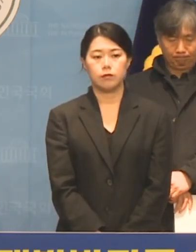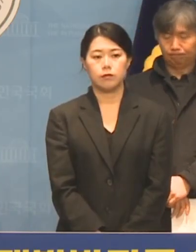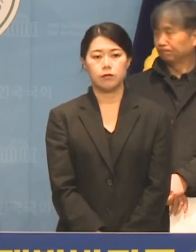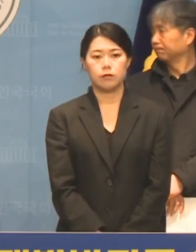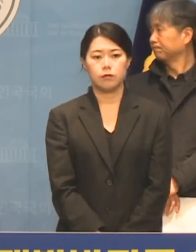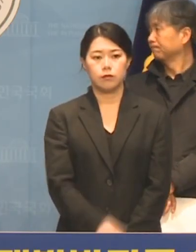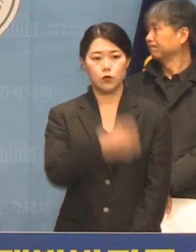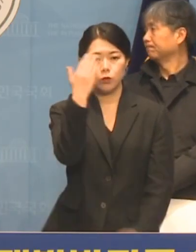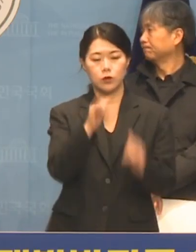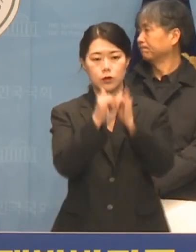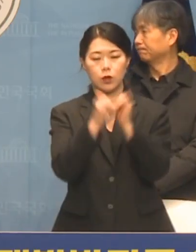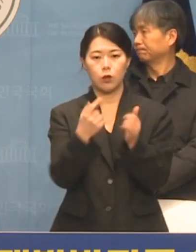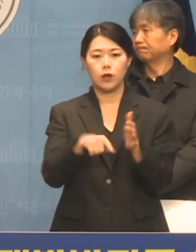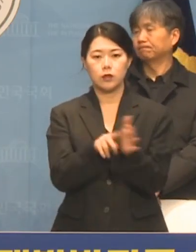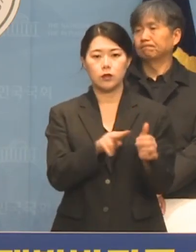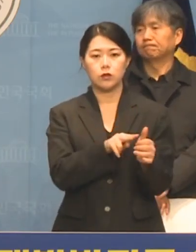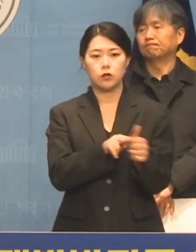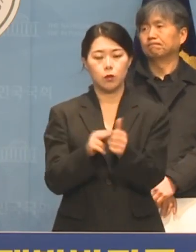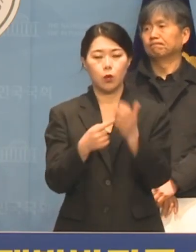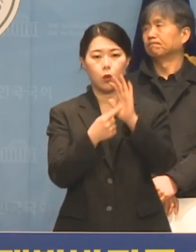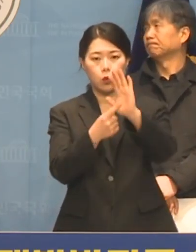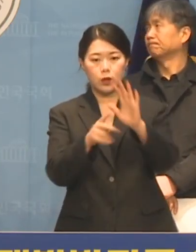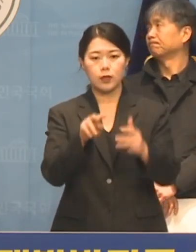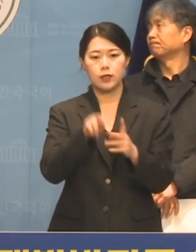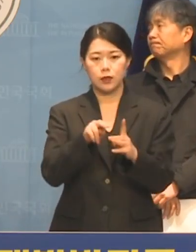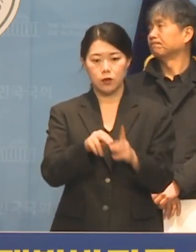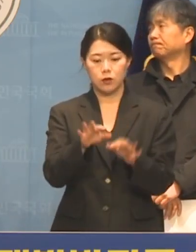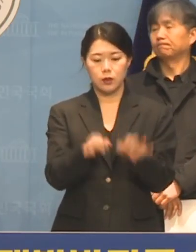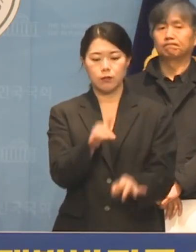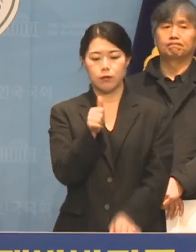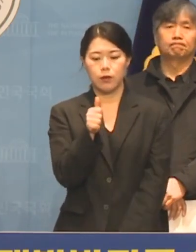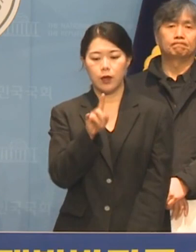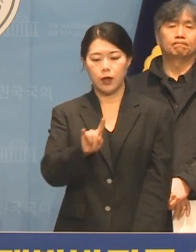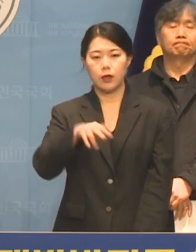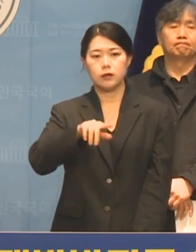예, 투명사회를 위한 정보공개센터의 김혜찬 활동가님 오셨습니다.